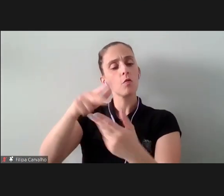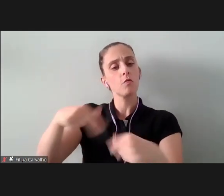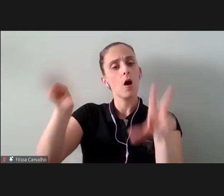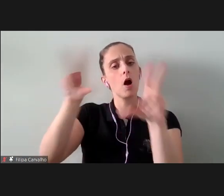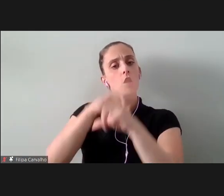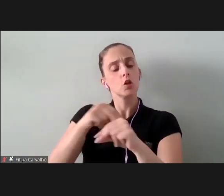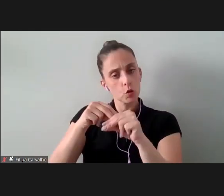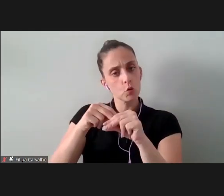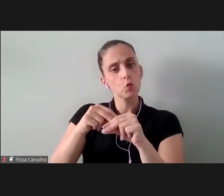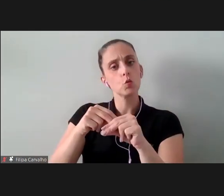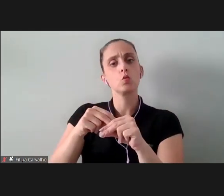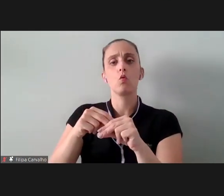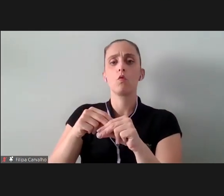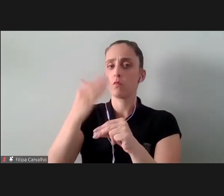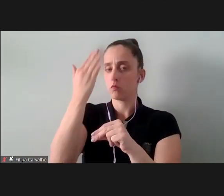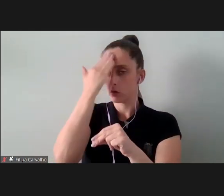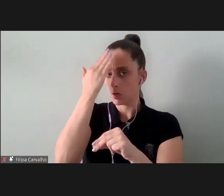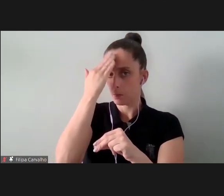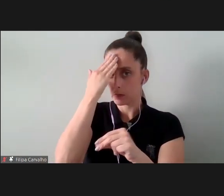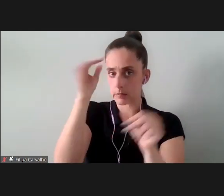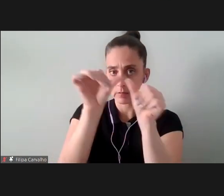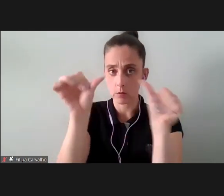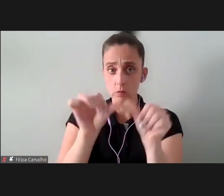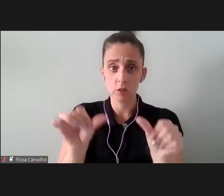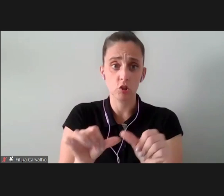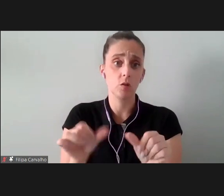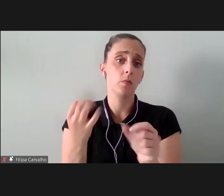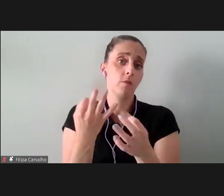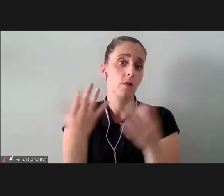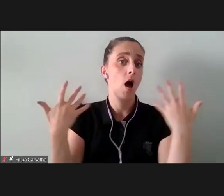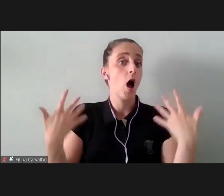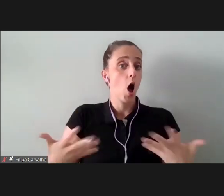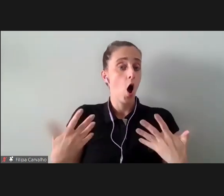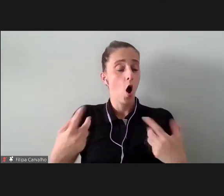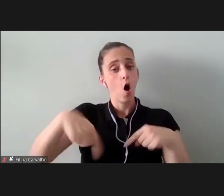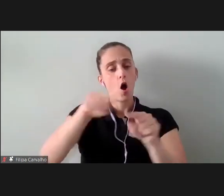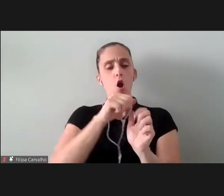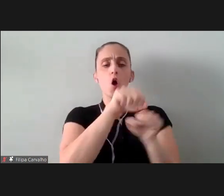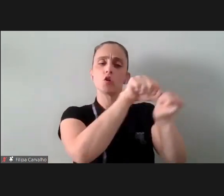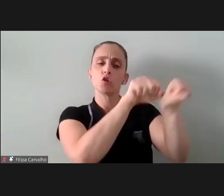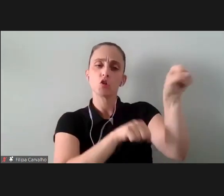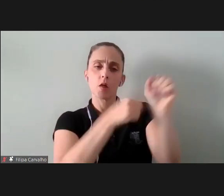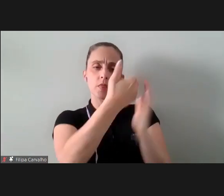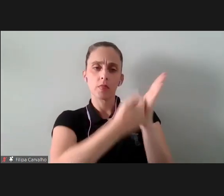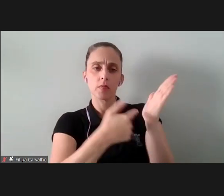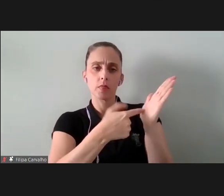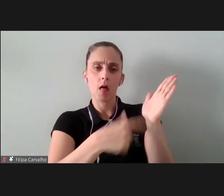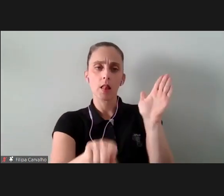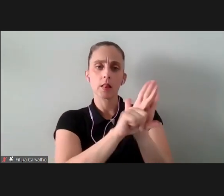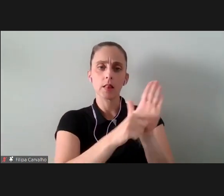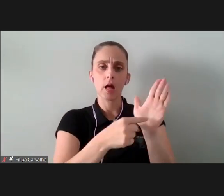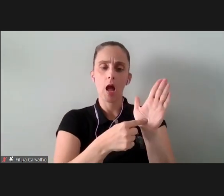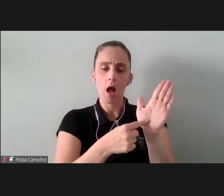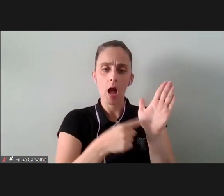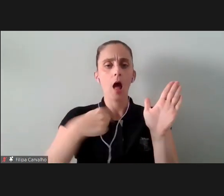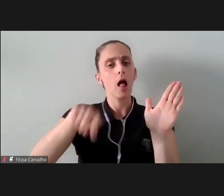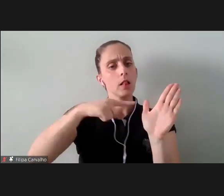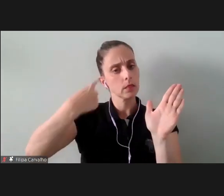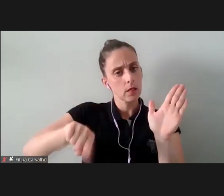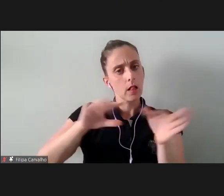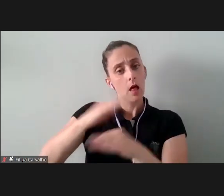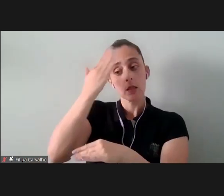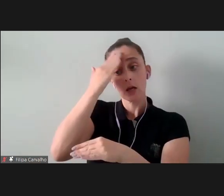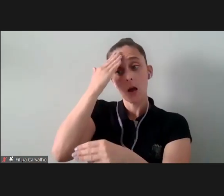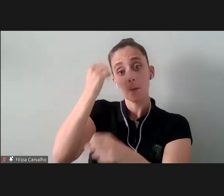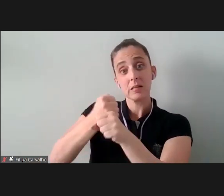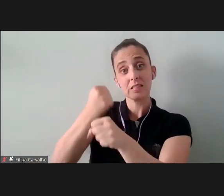de capacitação. Posso dizer que neste momento temos um diploma legal sobre a capacitação dos funcionários,